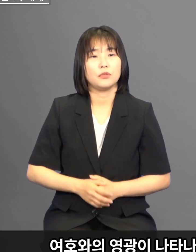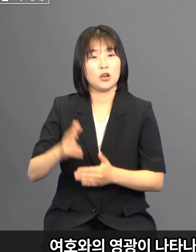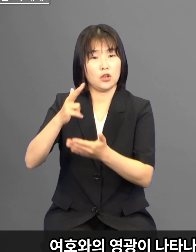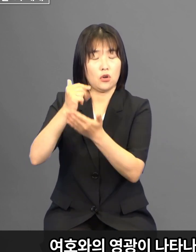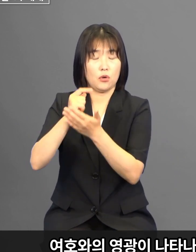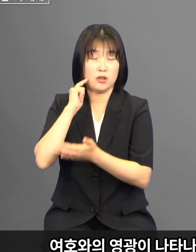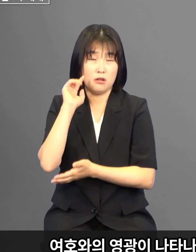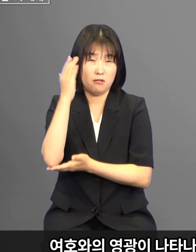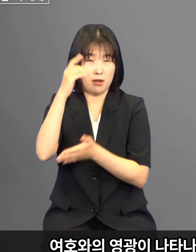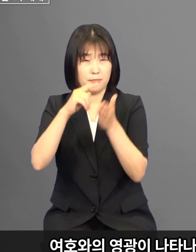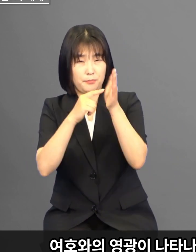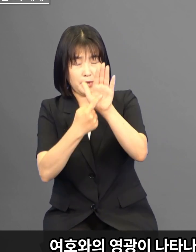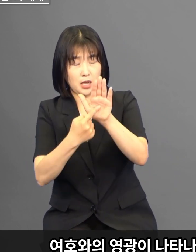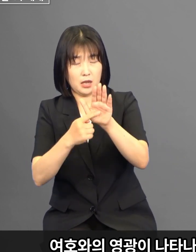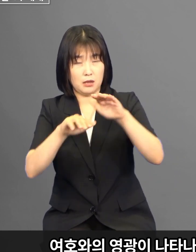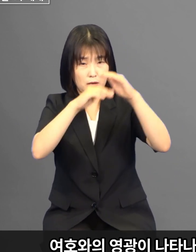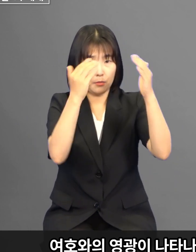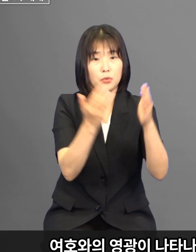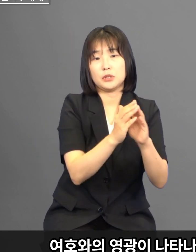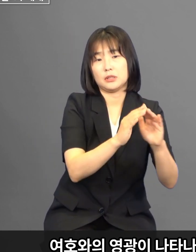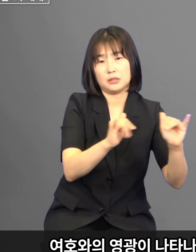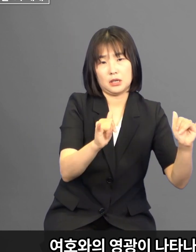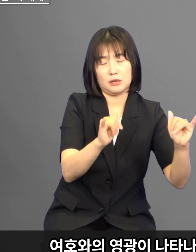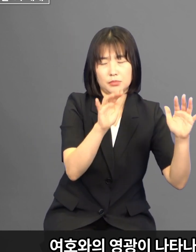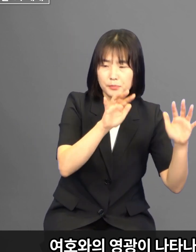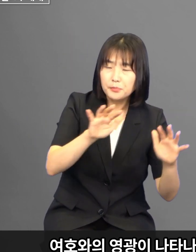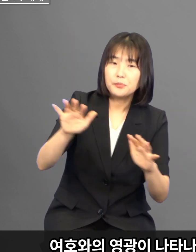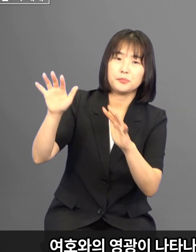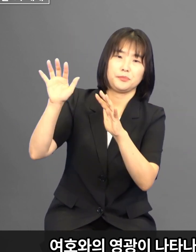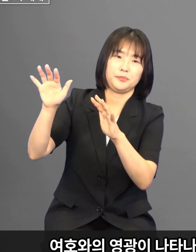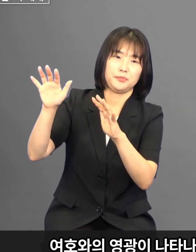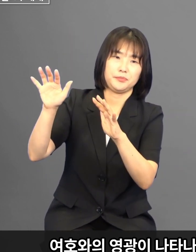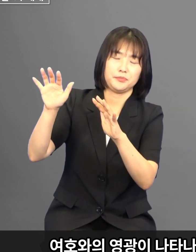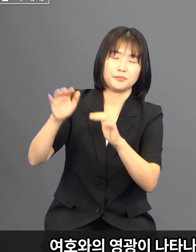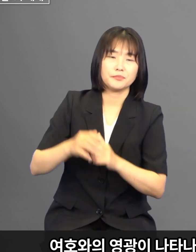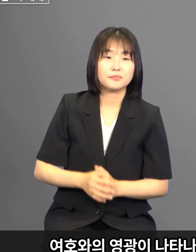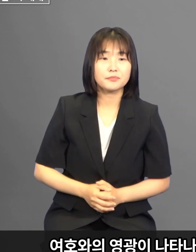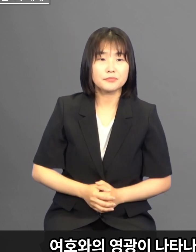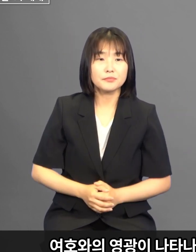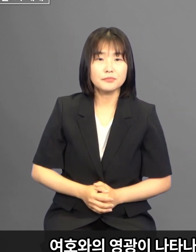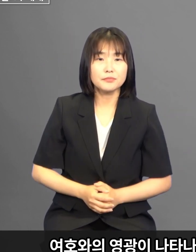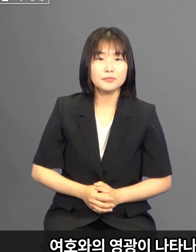영광이 나타나고 모든 육체가 그것을 함께 보리라.